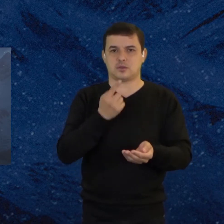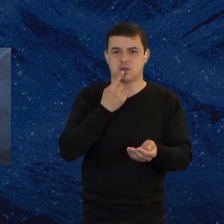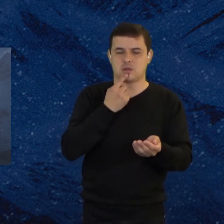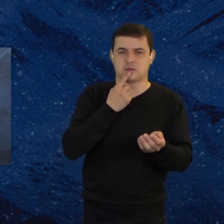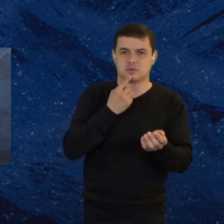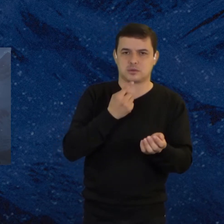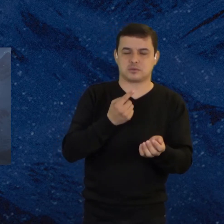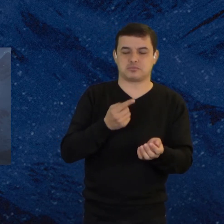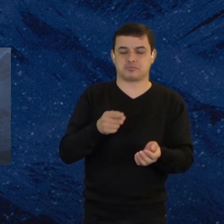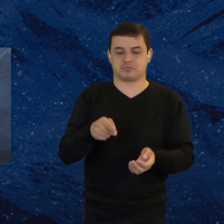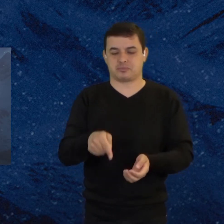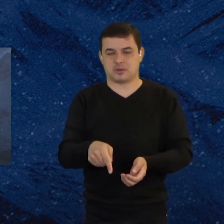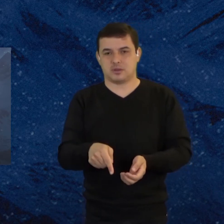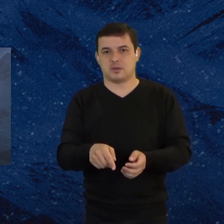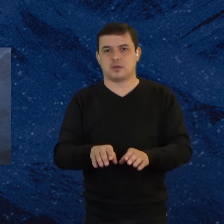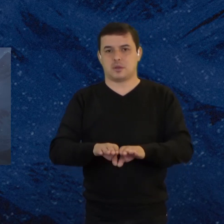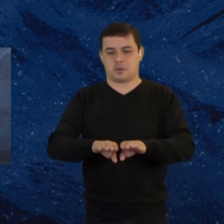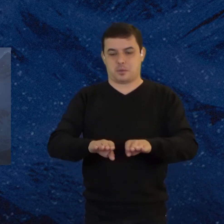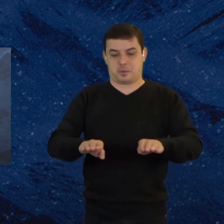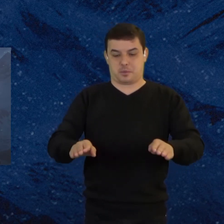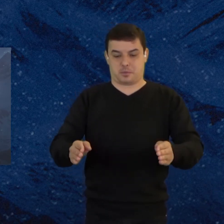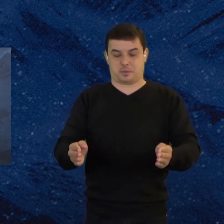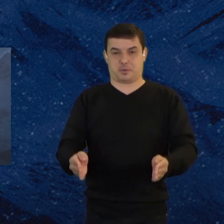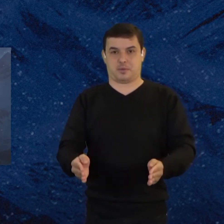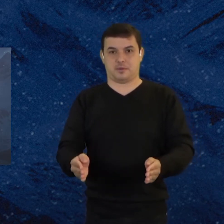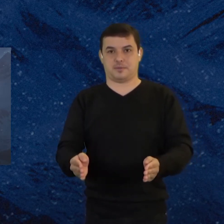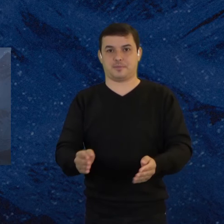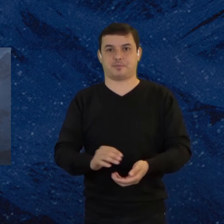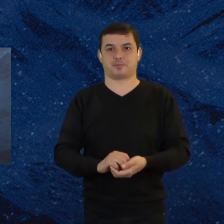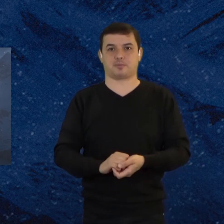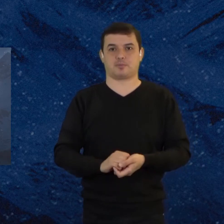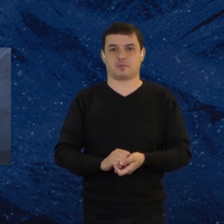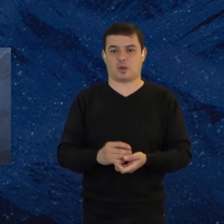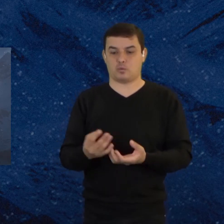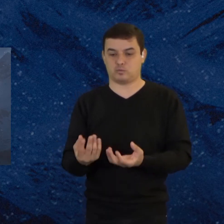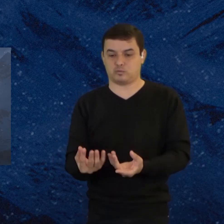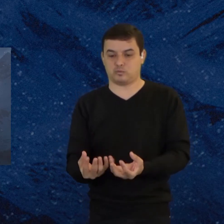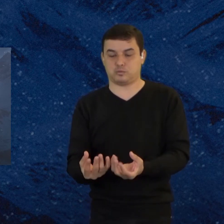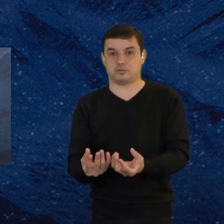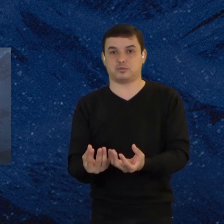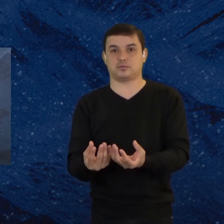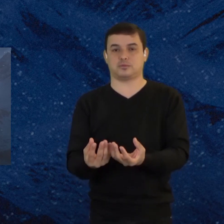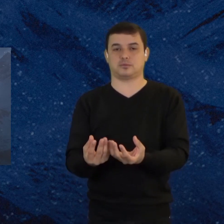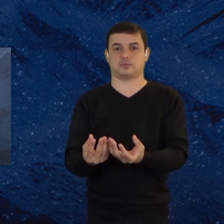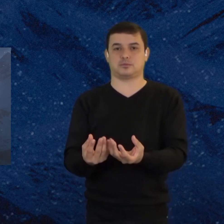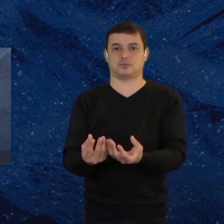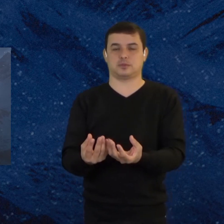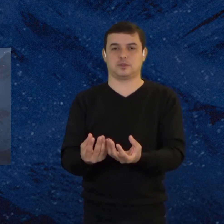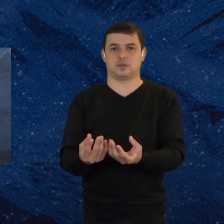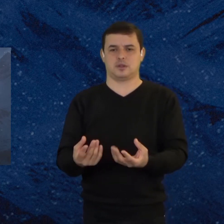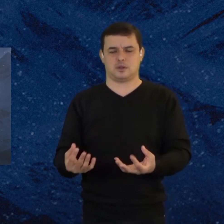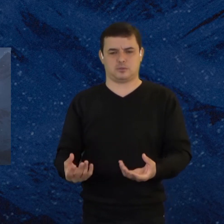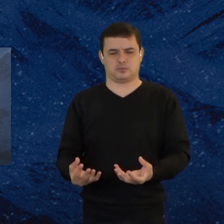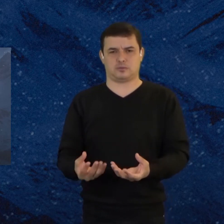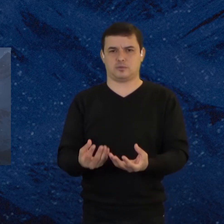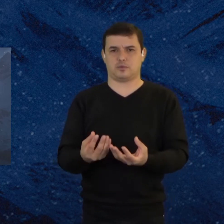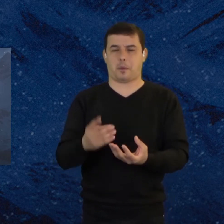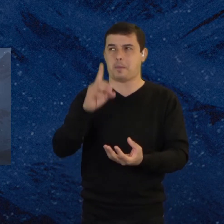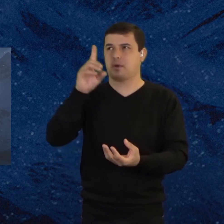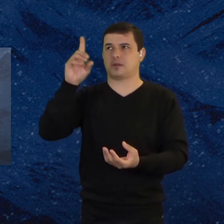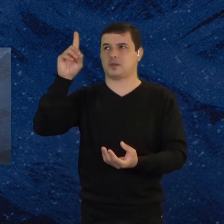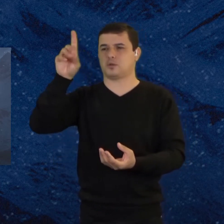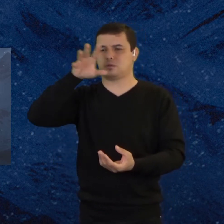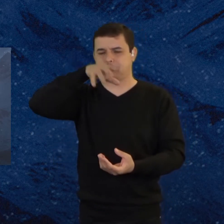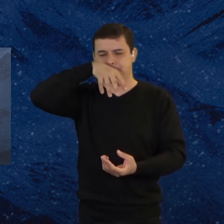a oferta ali e aquela oferta era queimada. Essa oferta era totalmente para Deus.